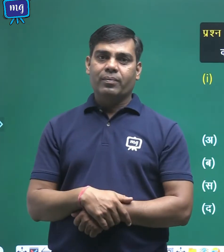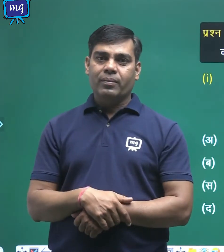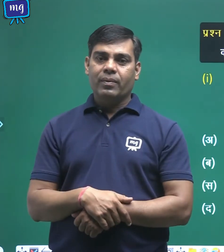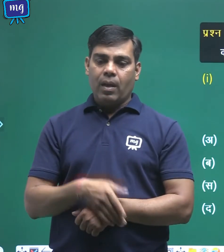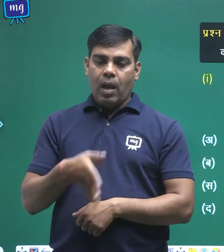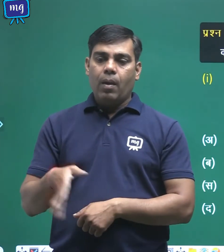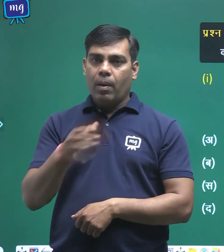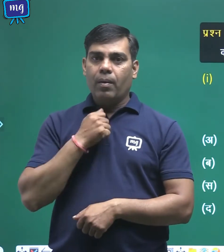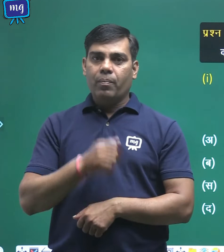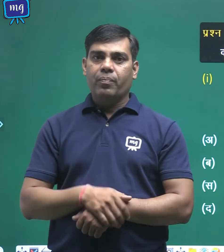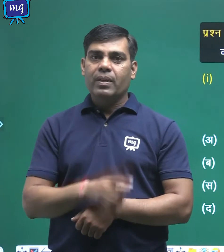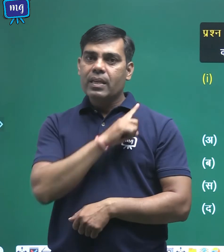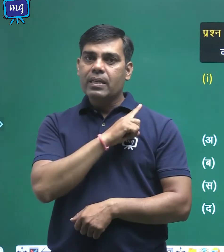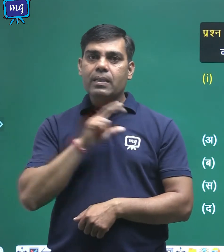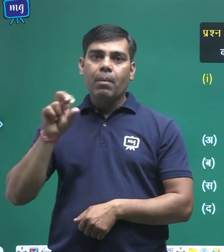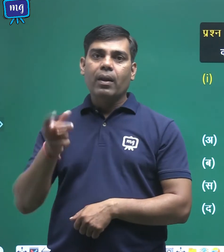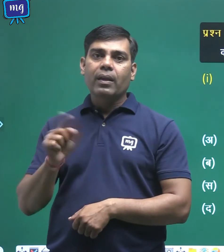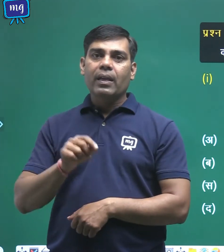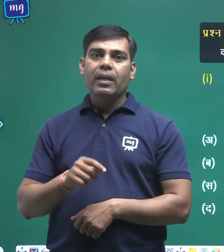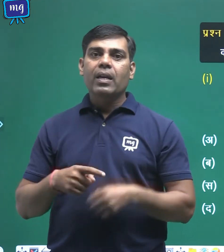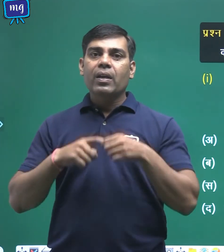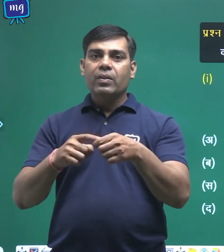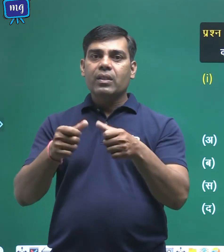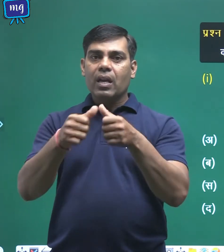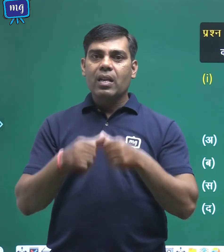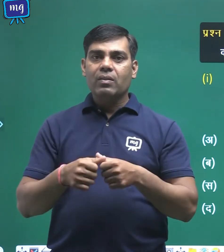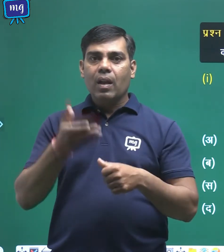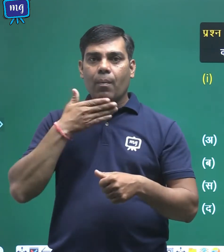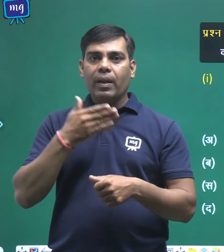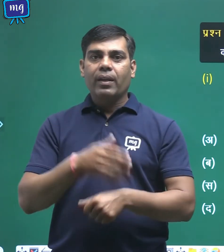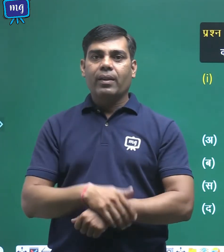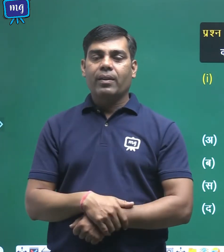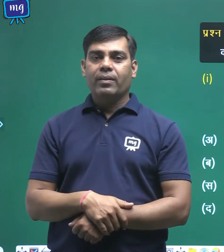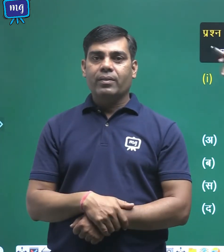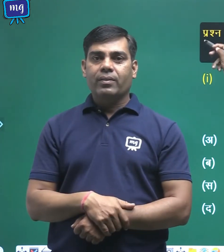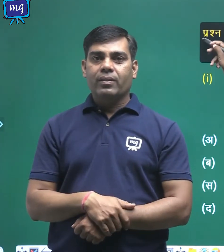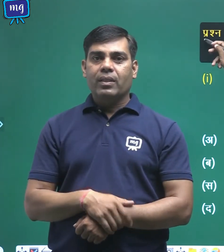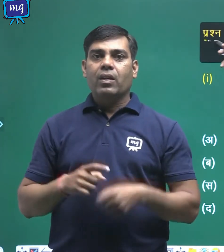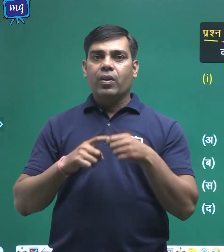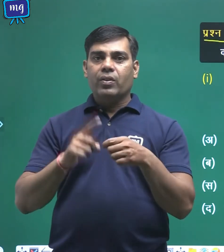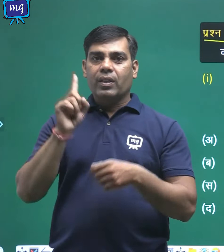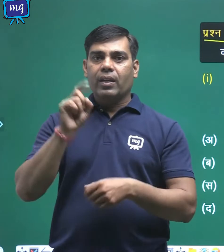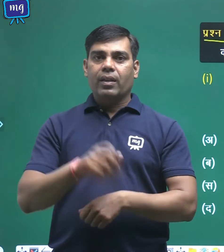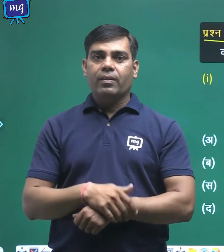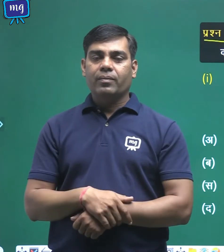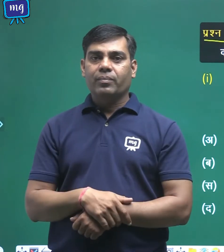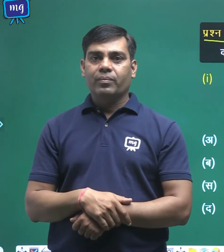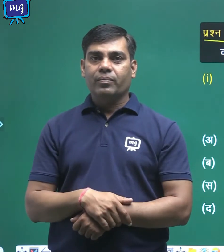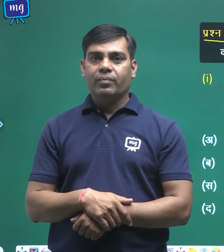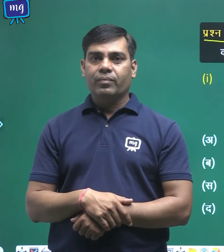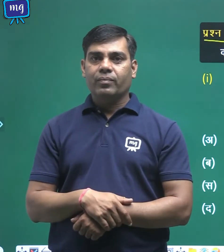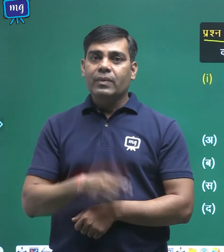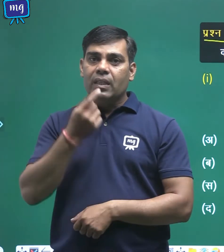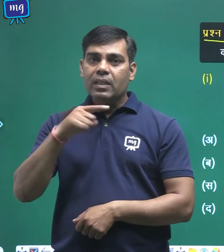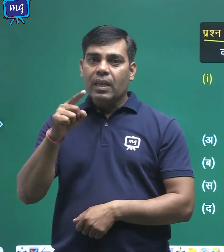अब हम इस पाठ के प्रश्नोत्तर पढ़ेंगे। प्रश्न 1, सही